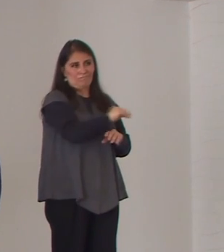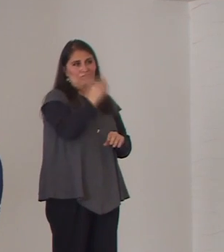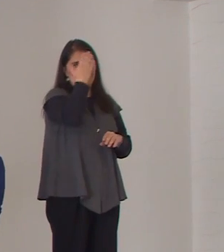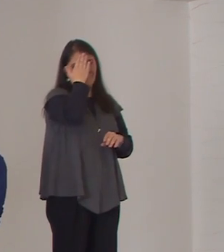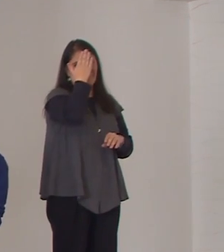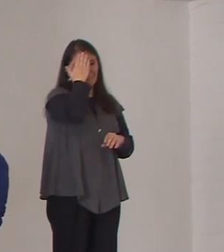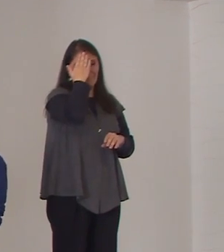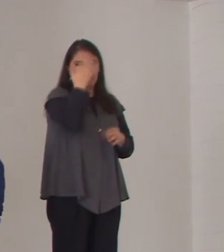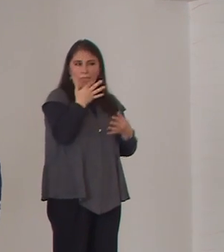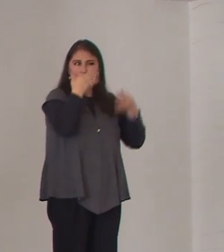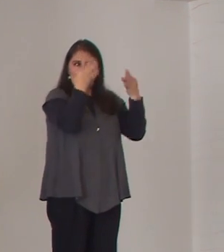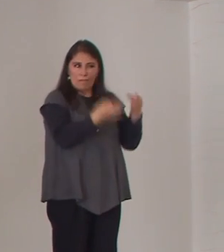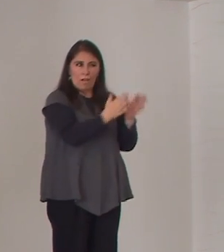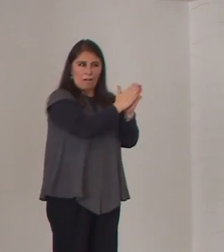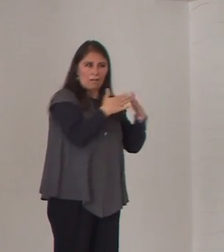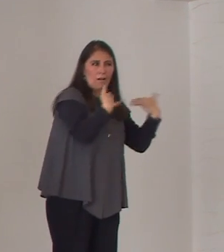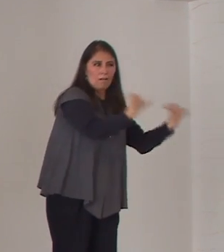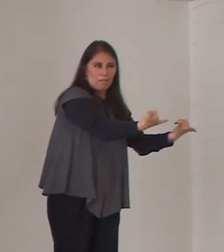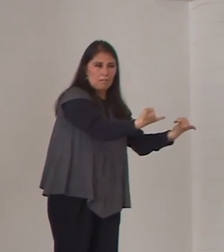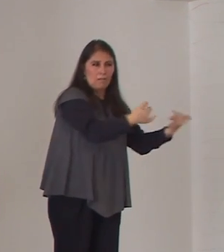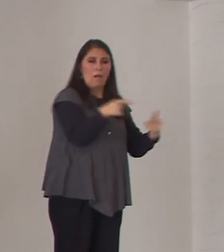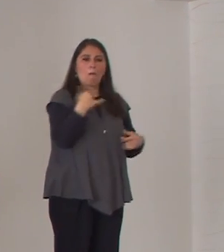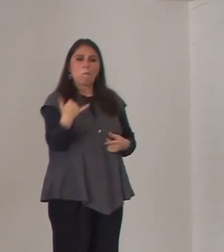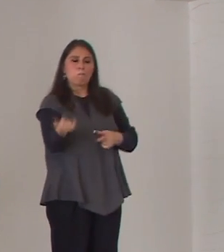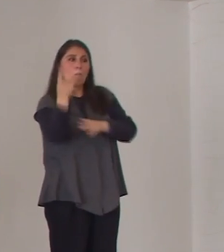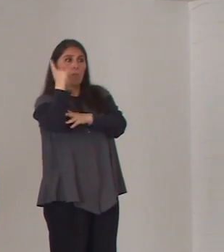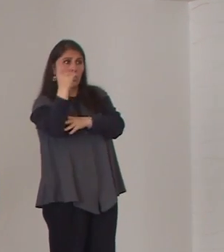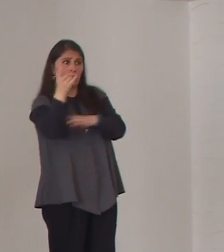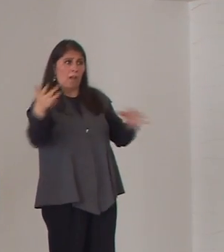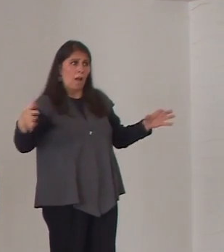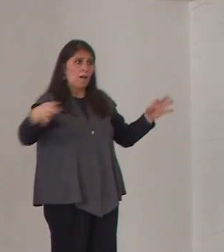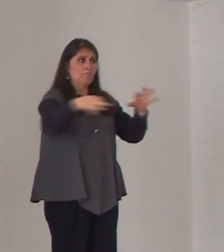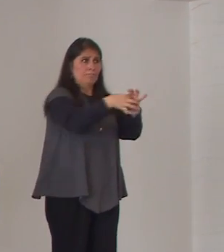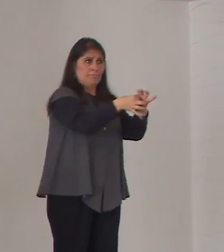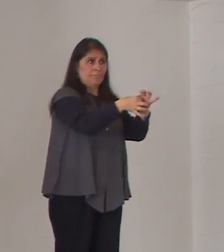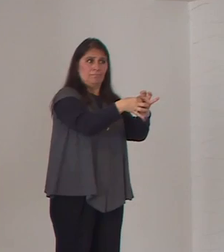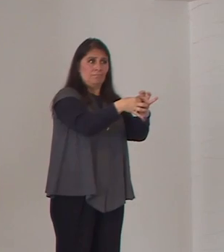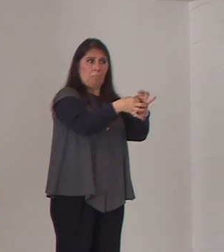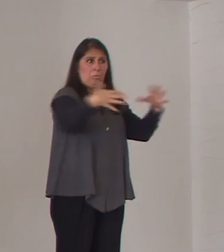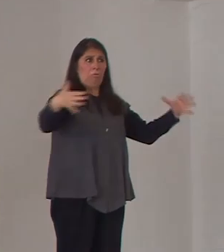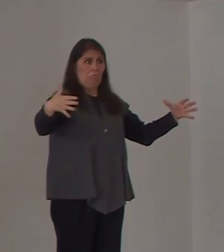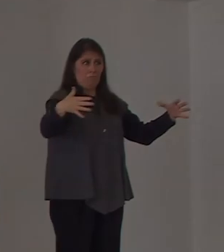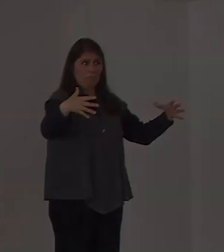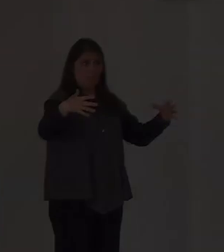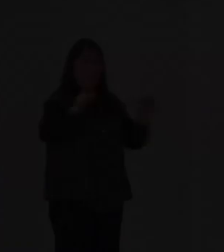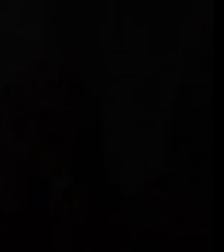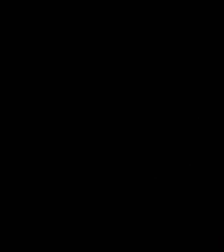lejos de las cosas que pasan realmente en las aulas, y a veces digo yo, afortunadamente que están lejos.